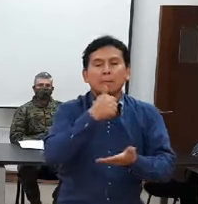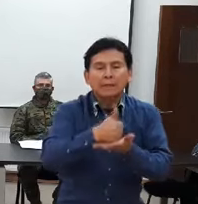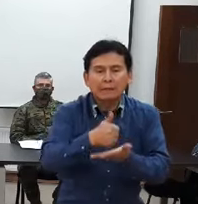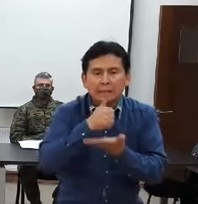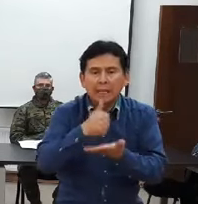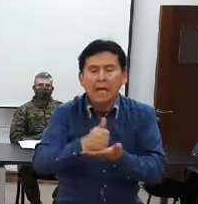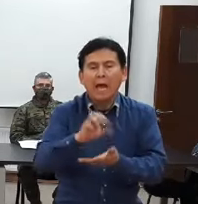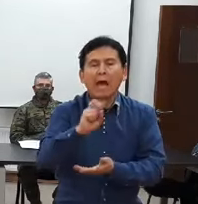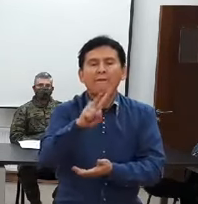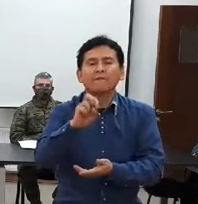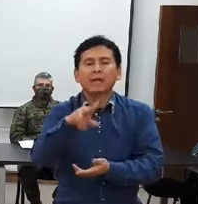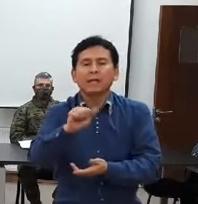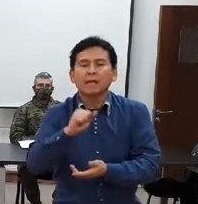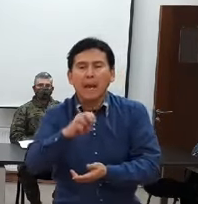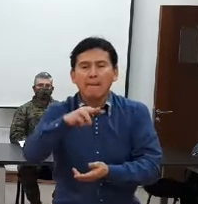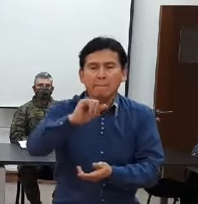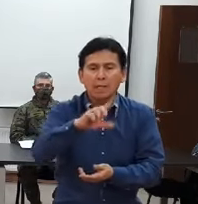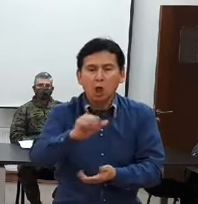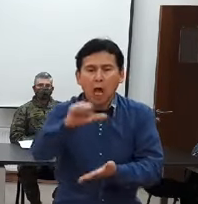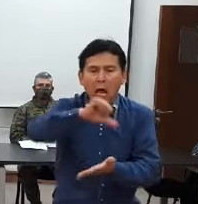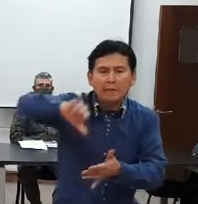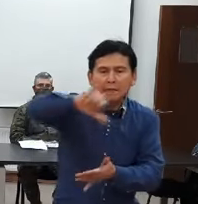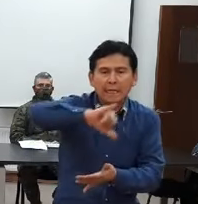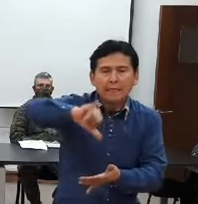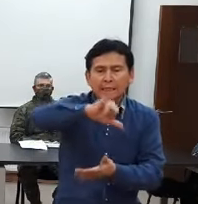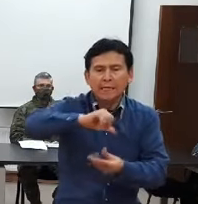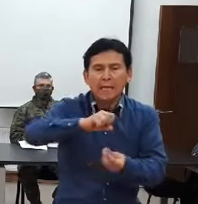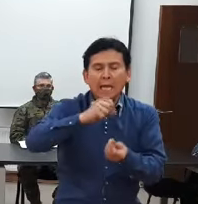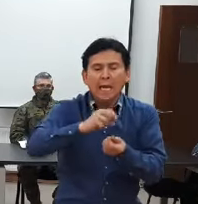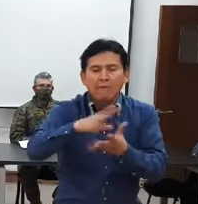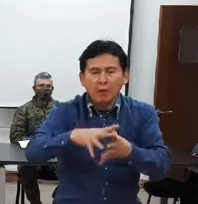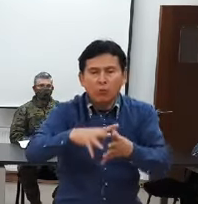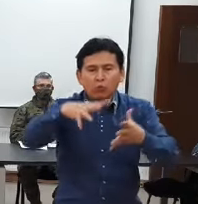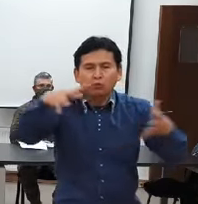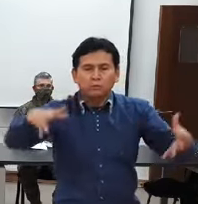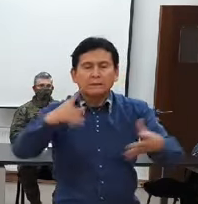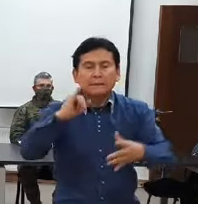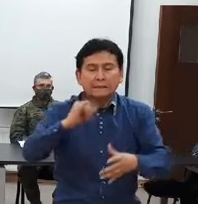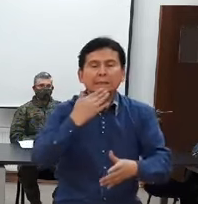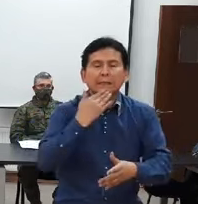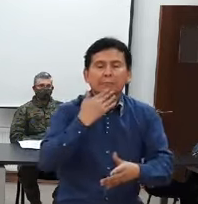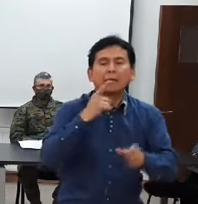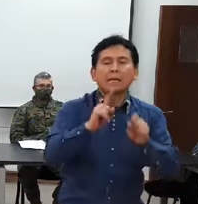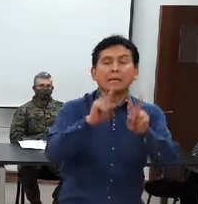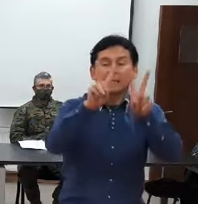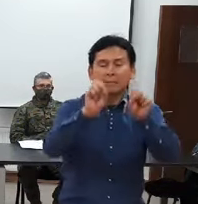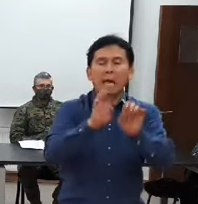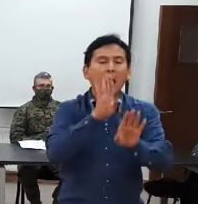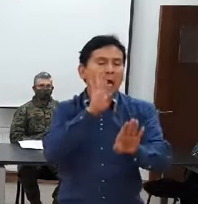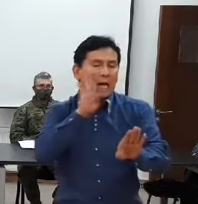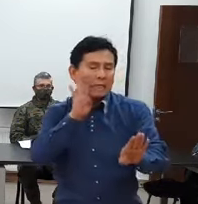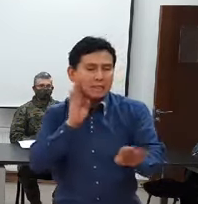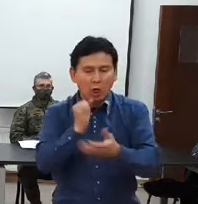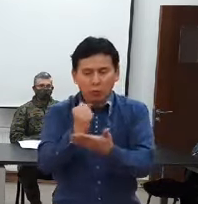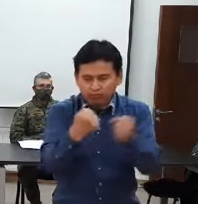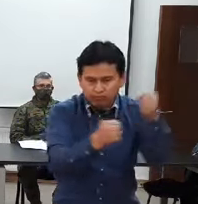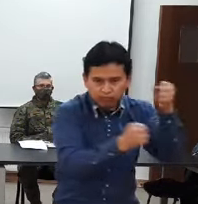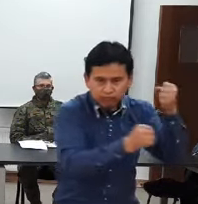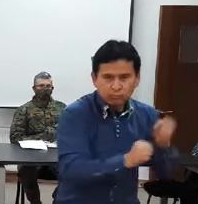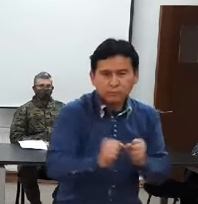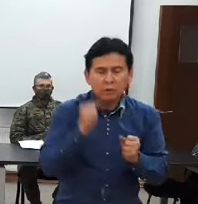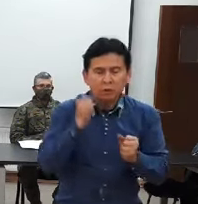avena, milo, aceite, levadura y una cantidad importante de artículos de aseo generales para las familias,